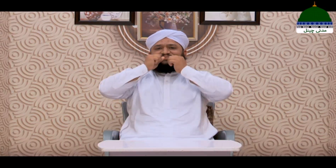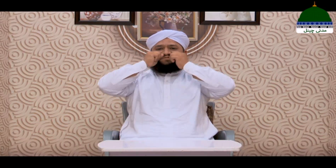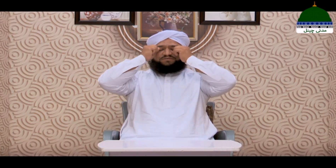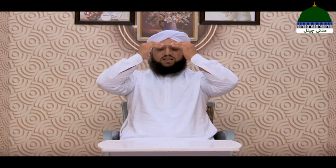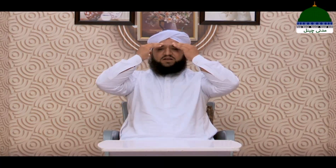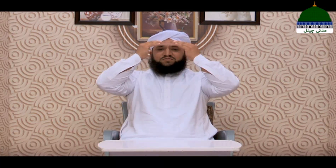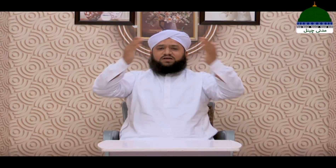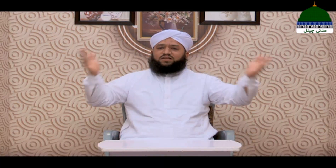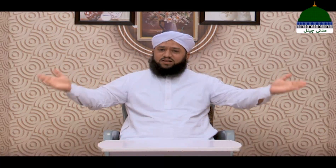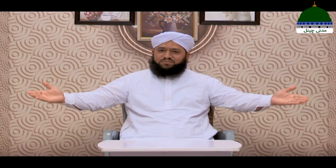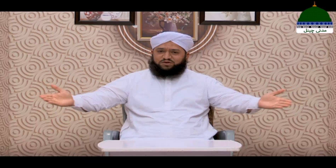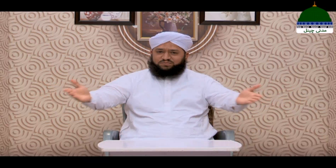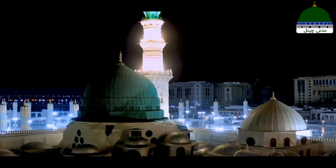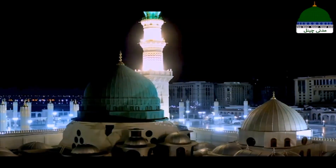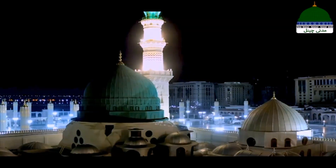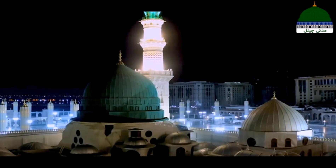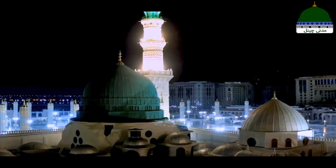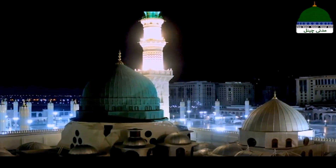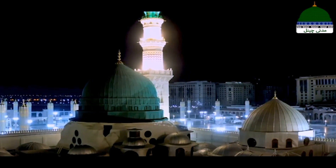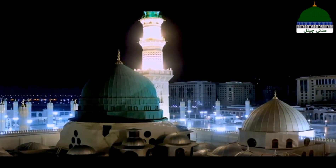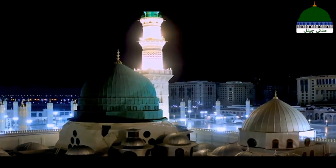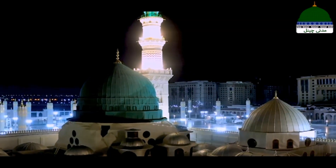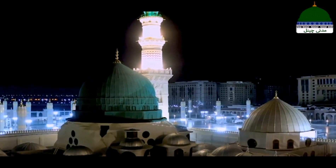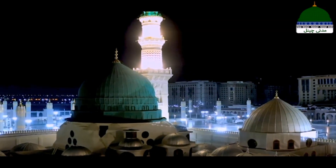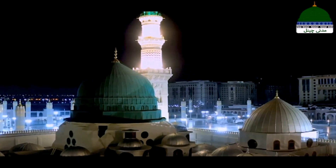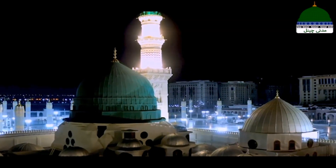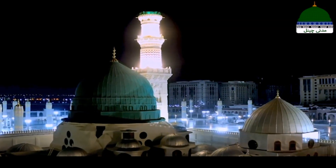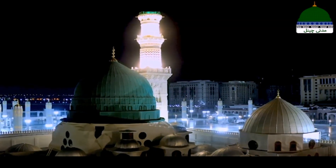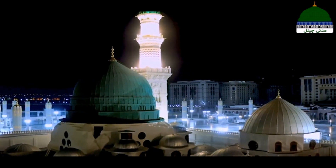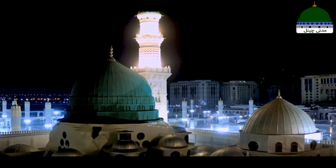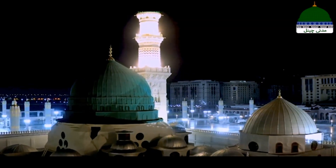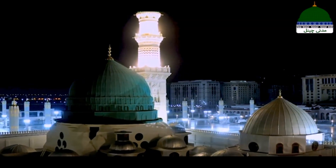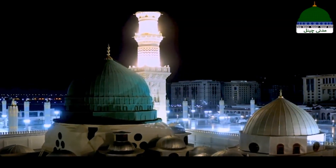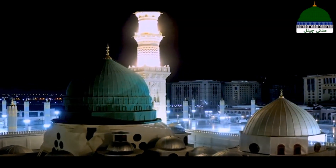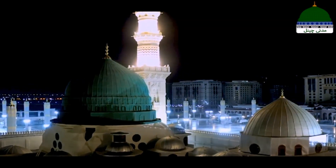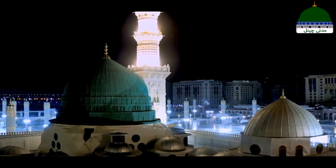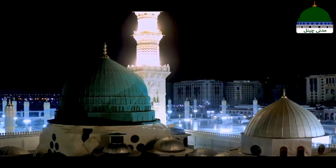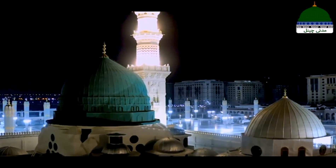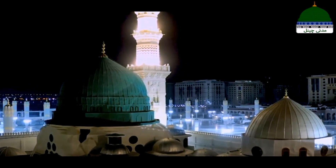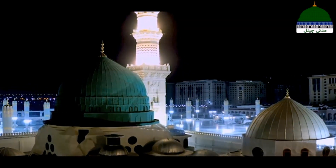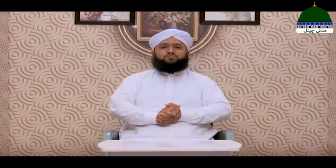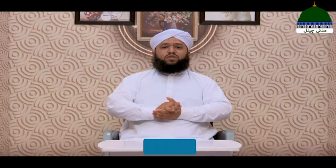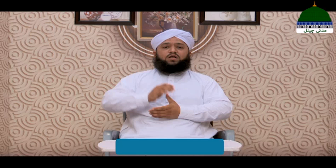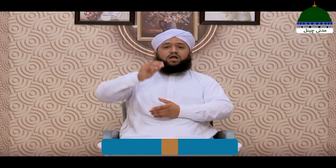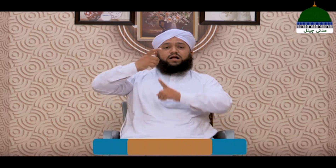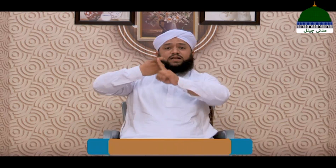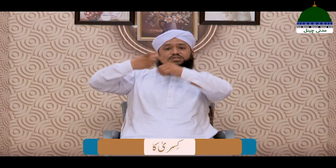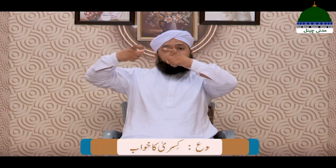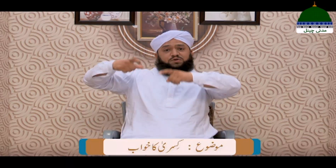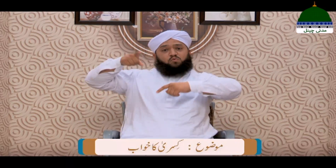الحبیب صلی اللہ علی محمد صلی اللہ علیہ وآلہ وصحبہ وسلم۔ کسریٰ کا خواب۔